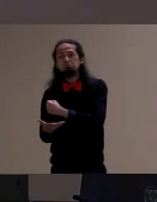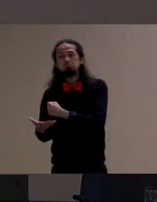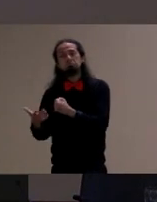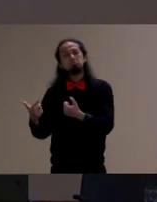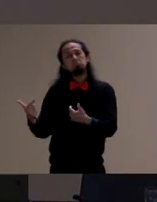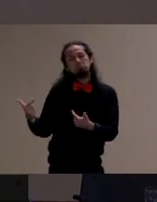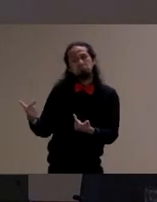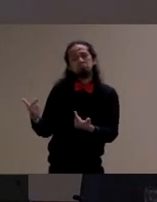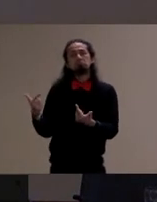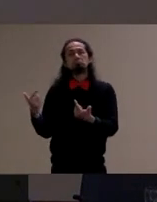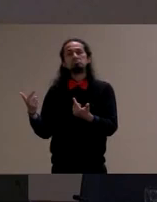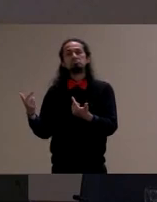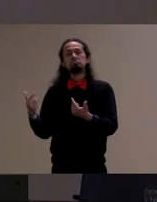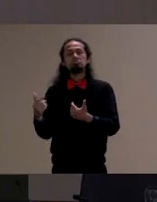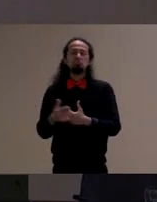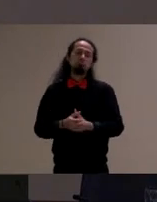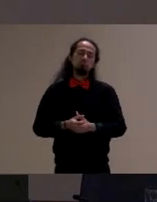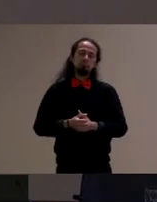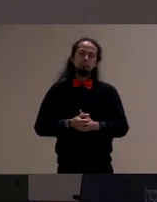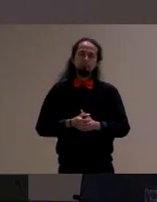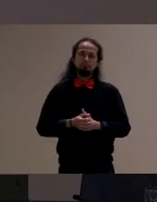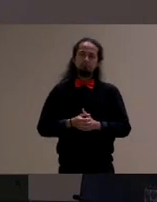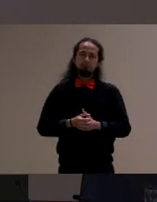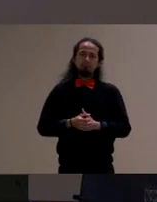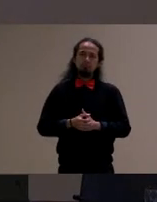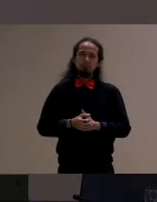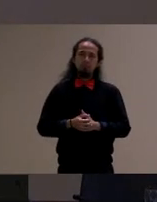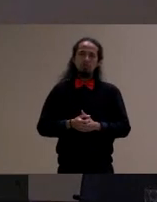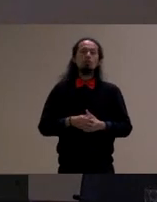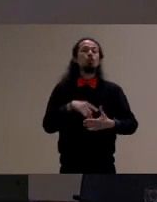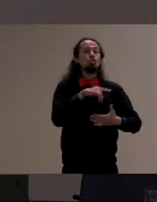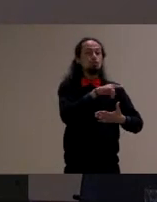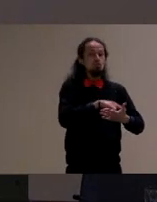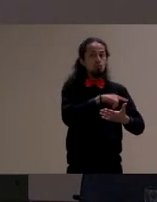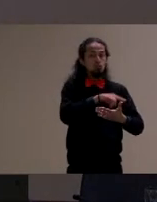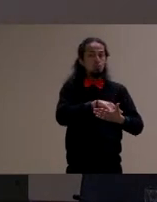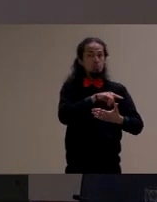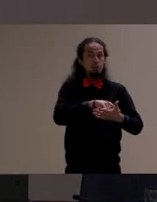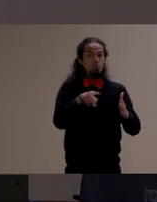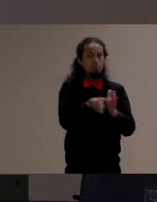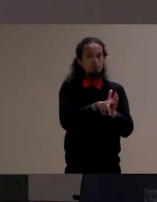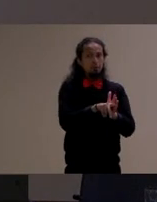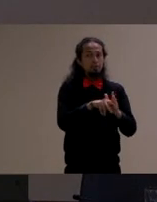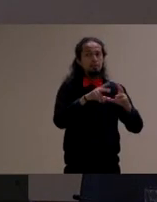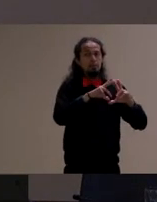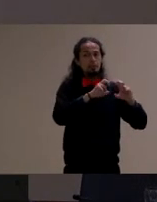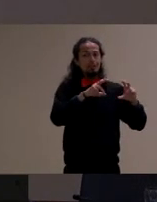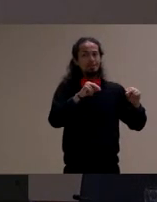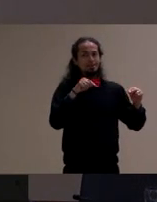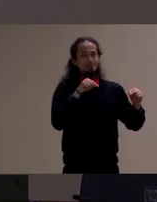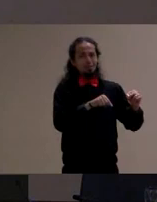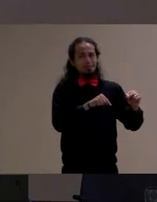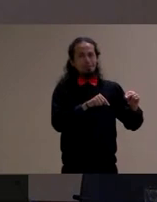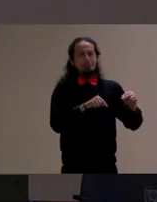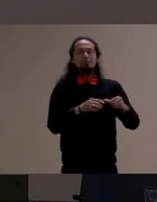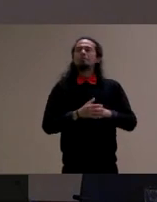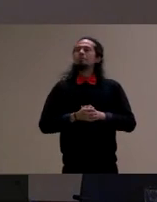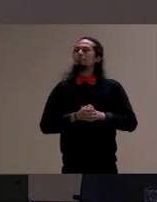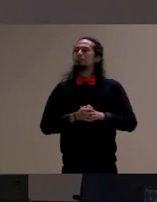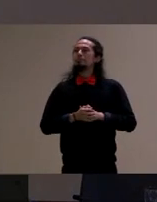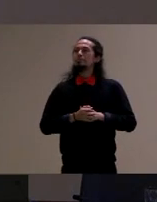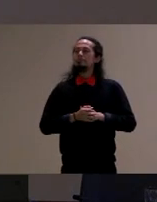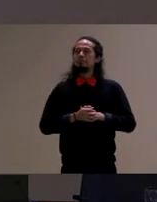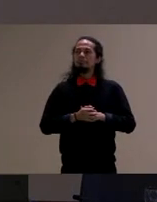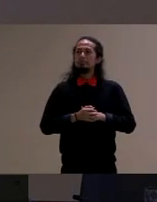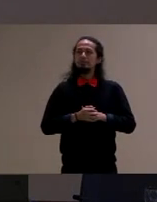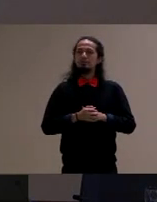e dos professores né e nos documentos da rede naquele momento eu acho que agora